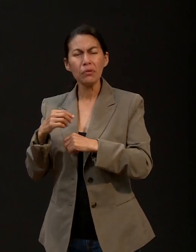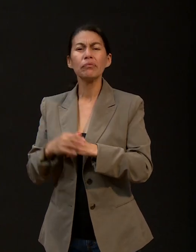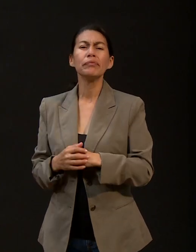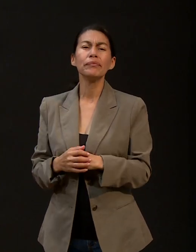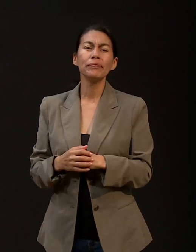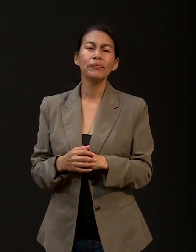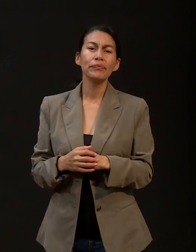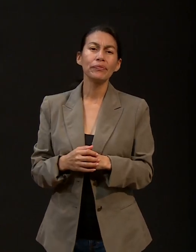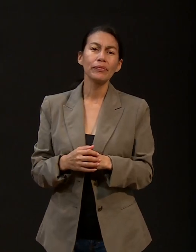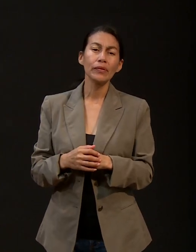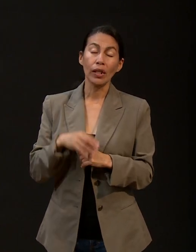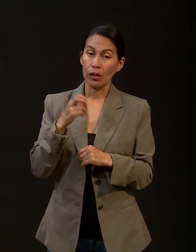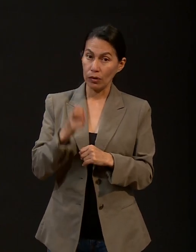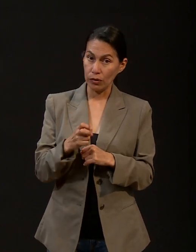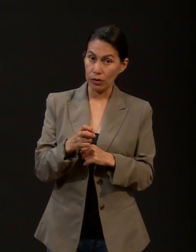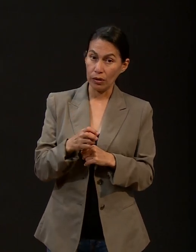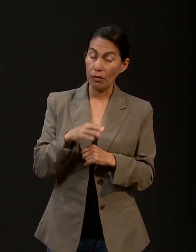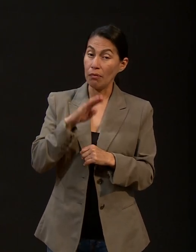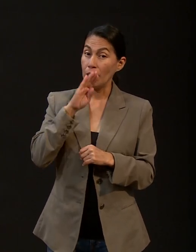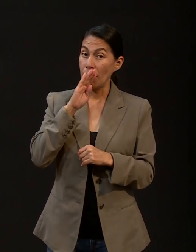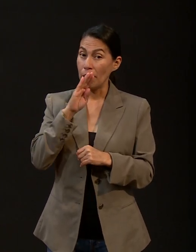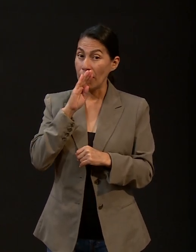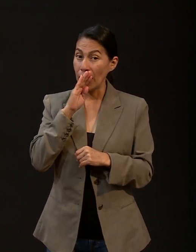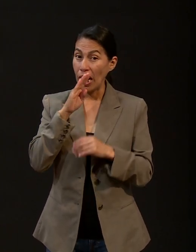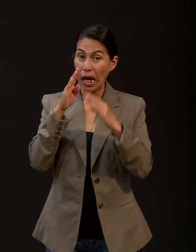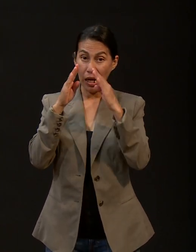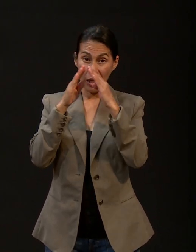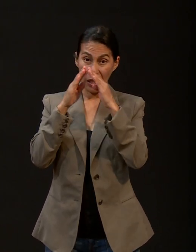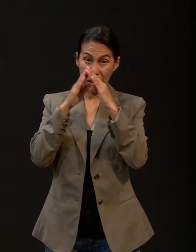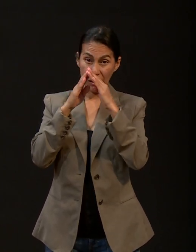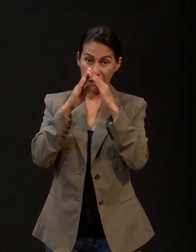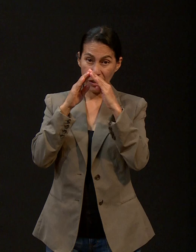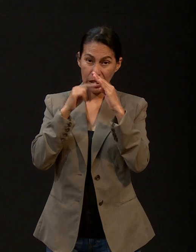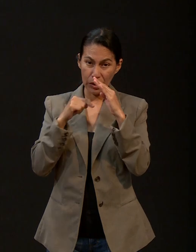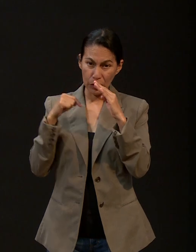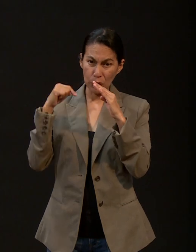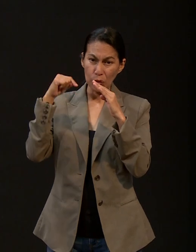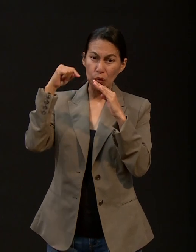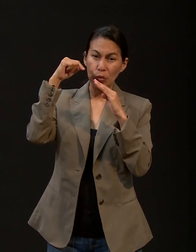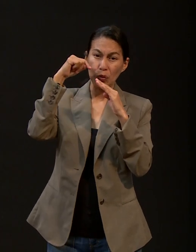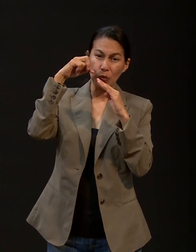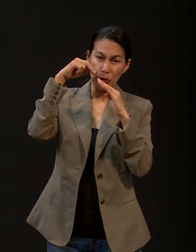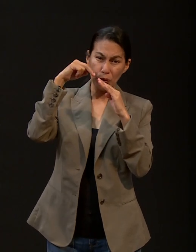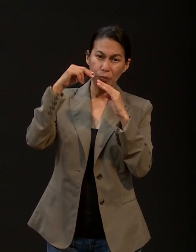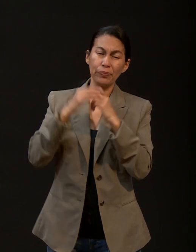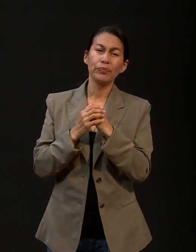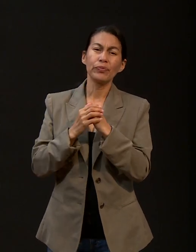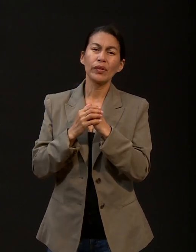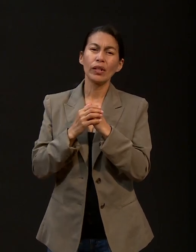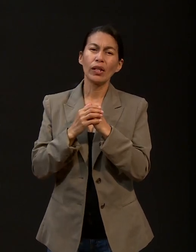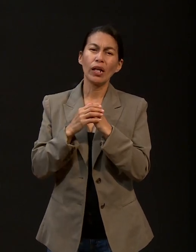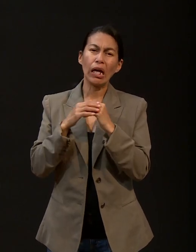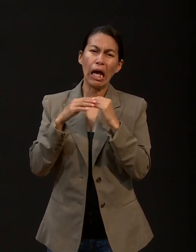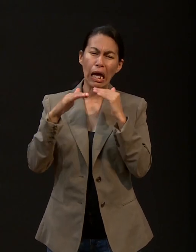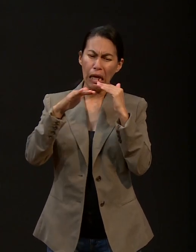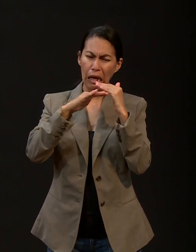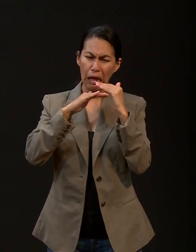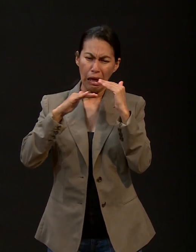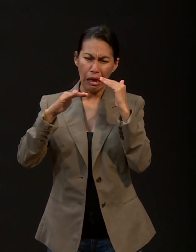Entonces, ella subió a la terraza de la casa, como que tenía un presentimiento. Y se puso a orar por mí.